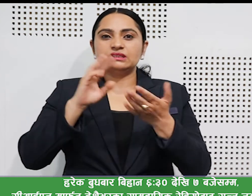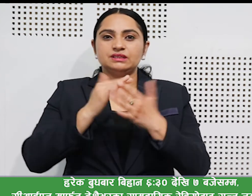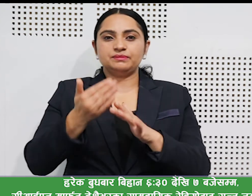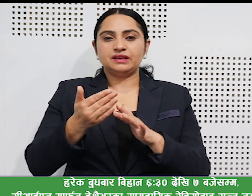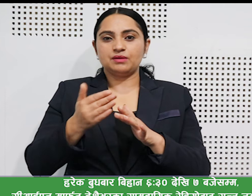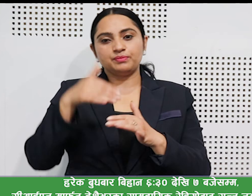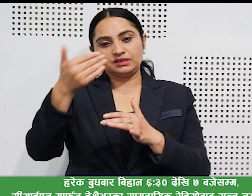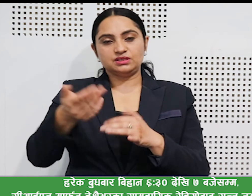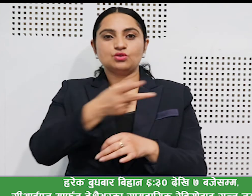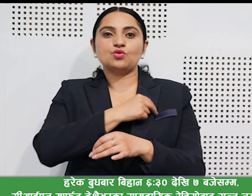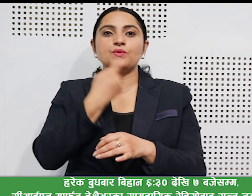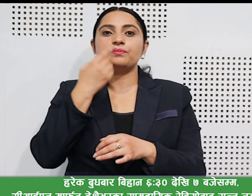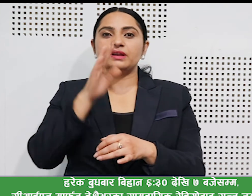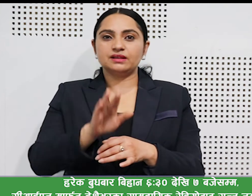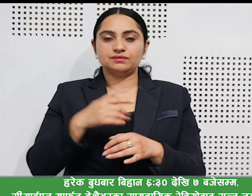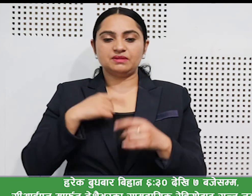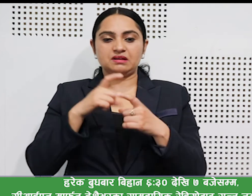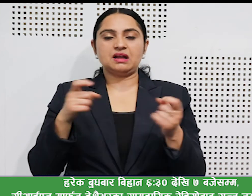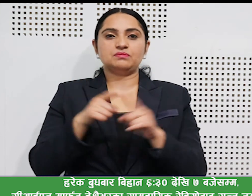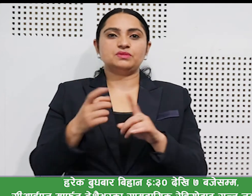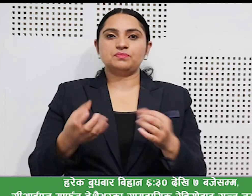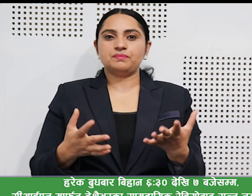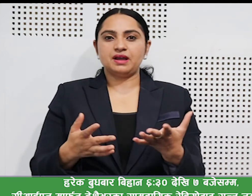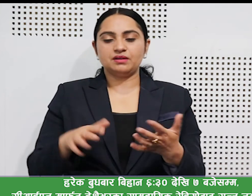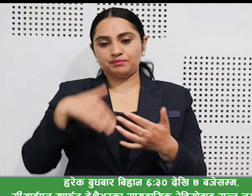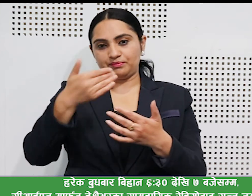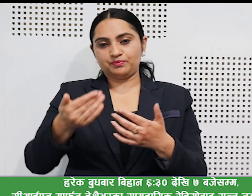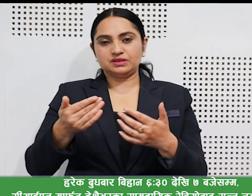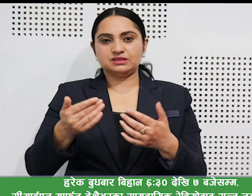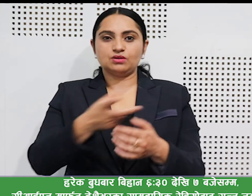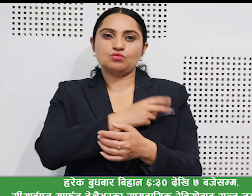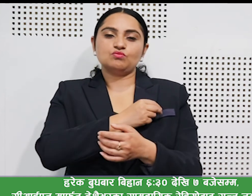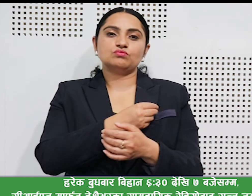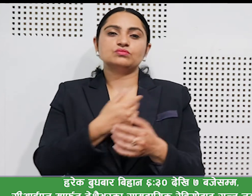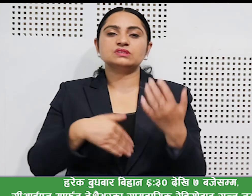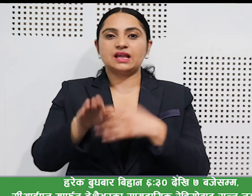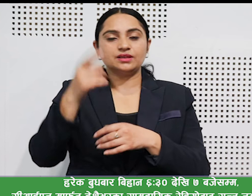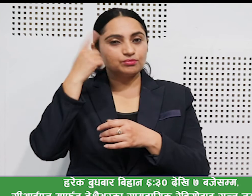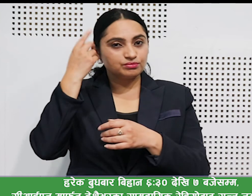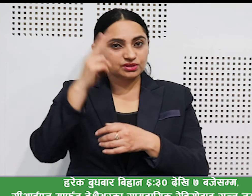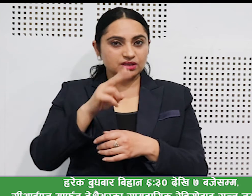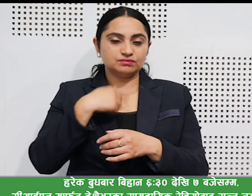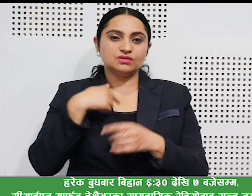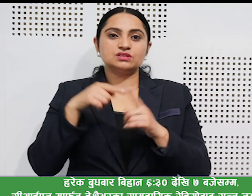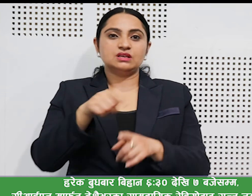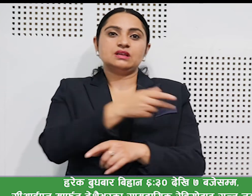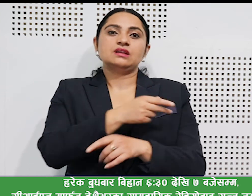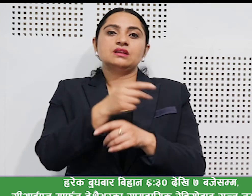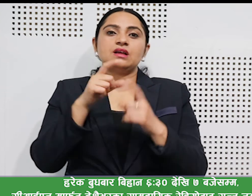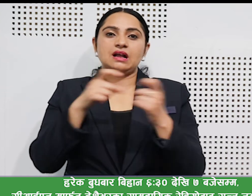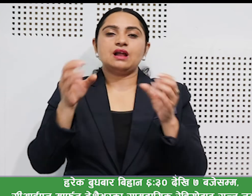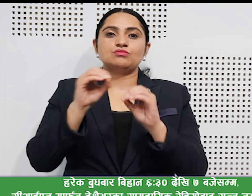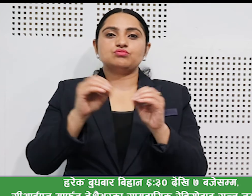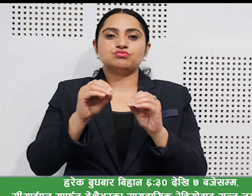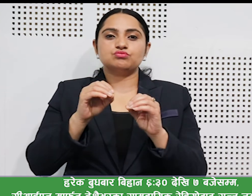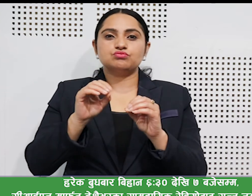भनेर चाहिँ हुन्छ भने मैले अनि त्यो कार्ड पनि पाइनँ। पछि बाहिर लाउँछु भनेर बाहिर लाउँछु भन्दाखेरि त्यो कार्ड मसँग छैन। अनि पछि केही असर